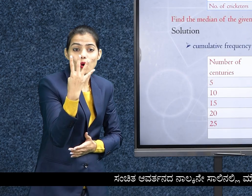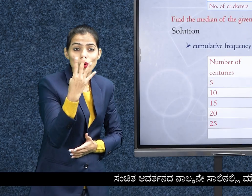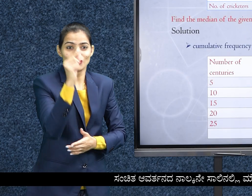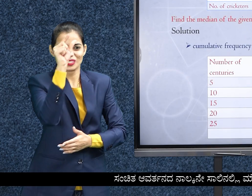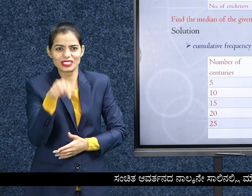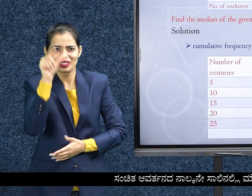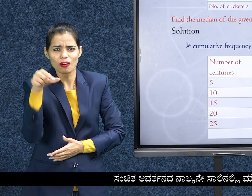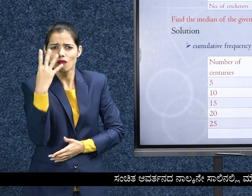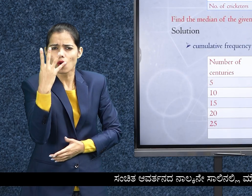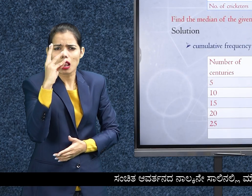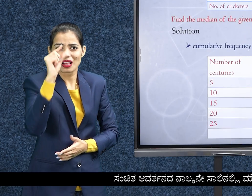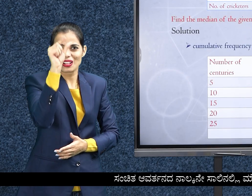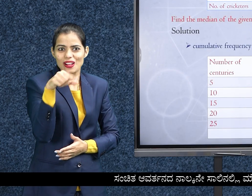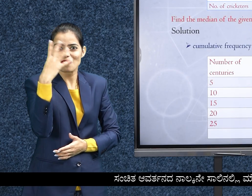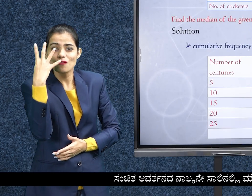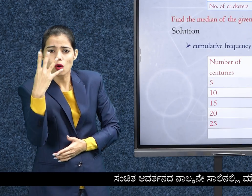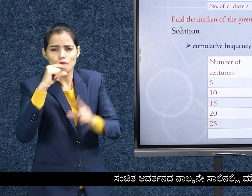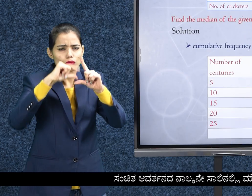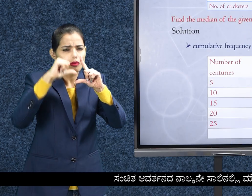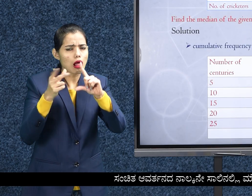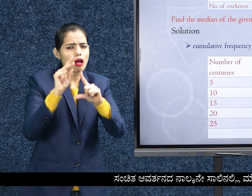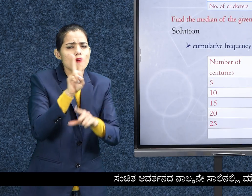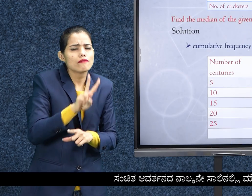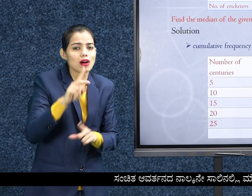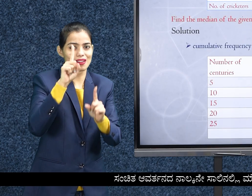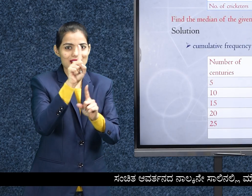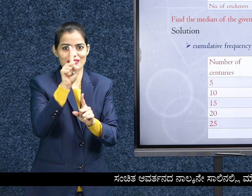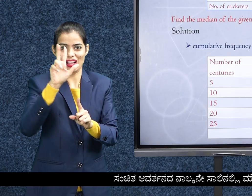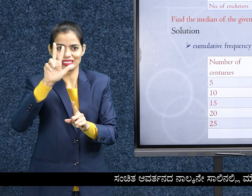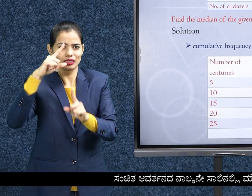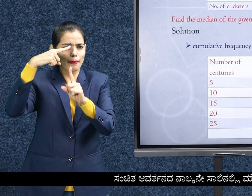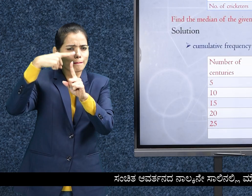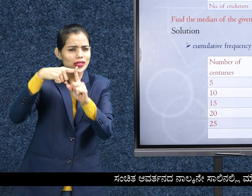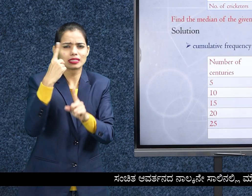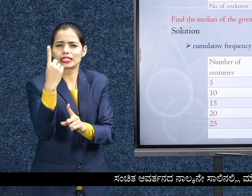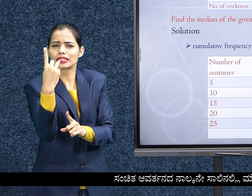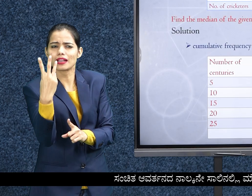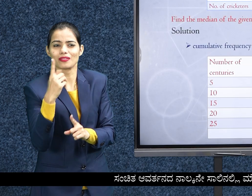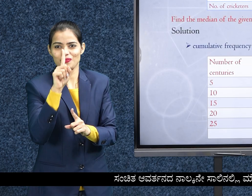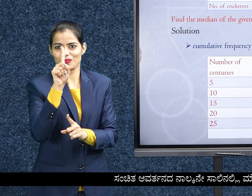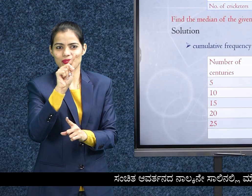ಸಂಚಿತ ಆವರ್ತನದ 4ನೇ ಸಾಲಿನಲ್ಲಿ ಮೌಲ್ಯವು 118 13 131 ಆಗಿದೆ.